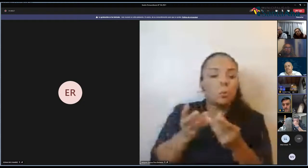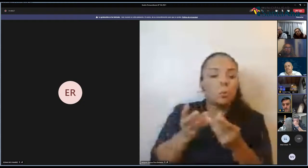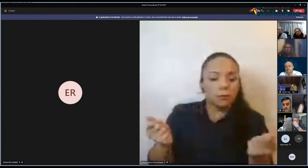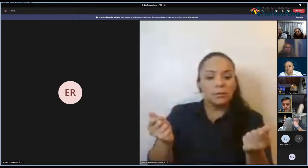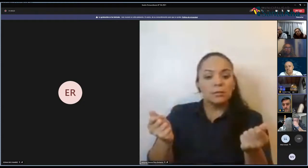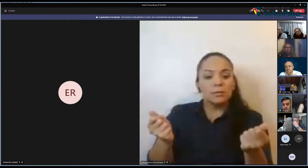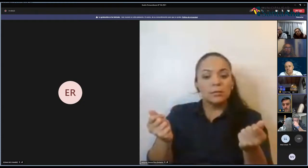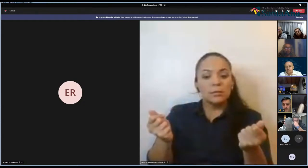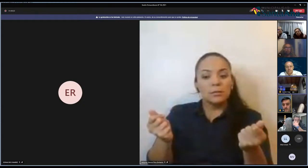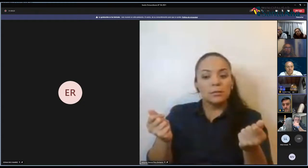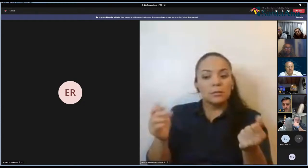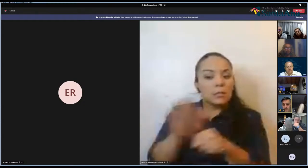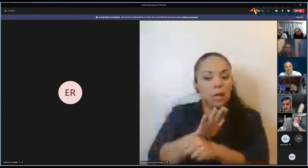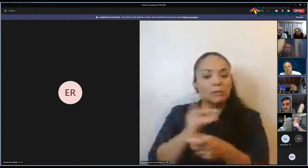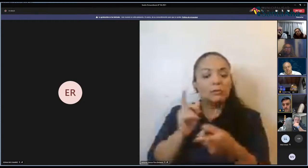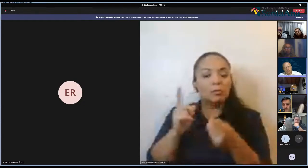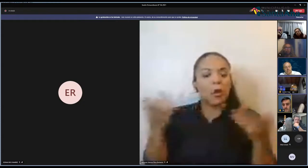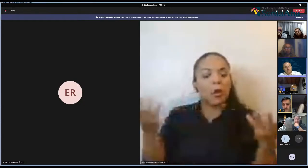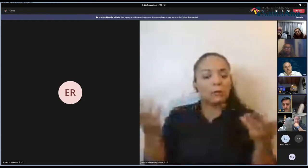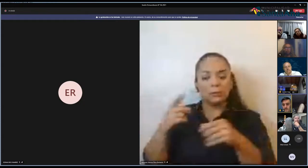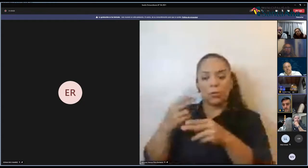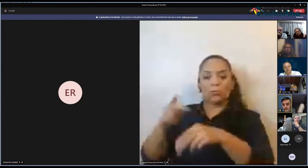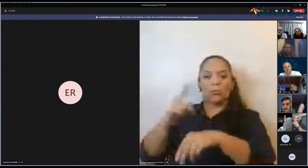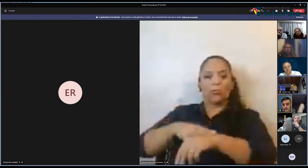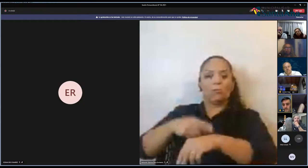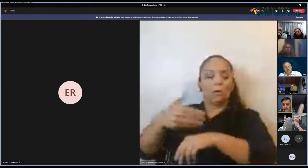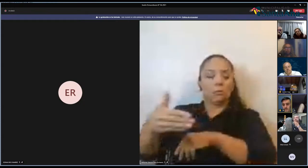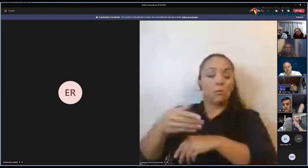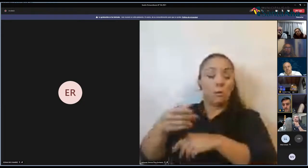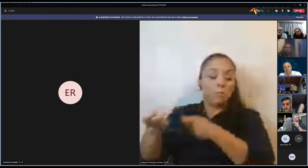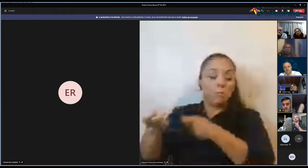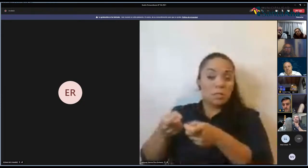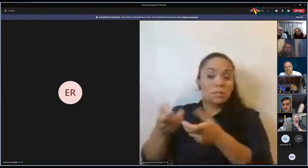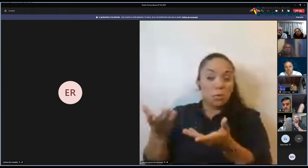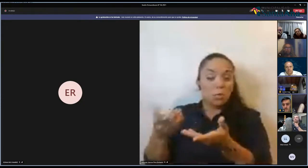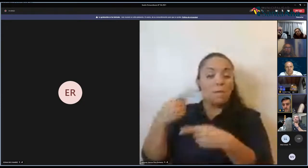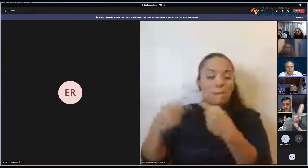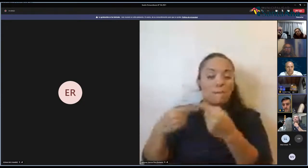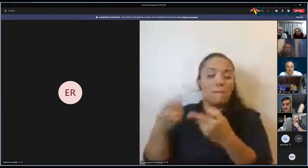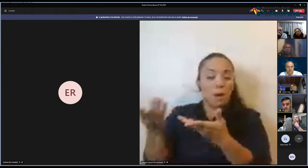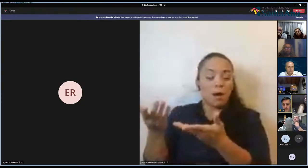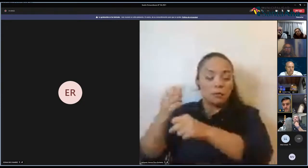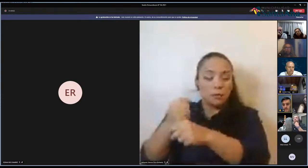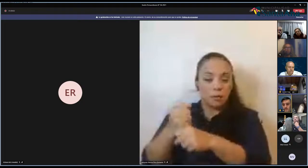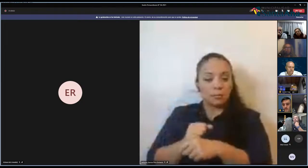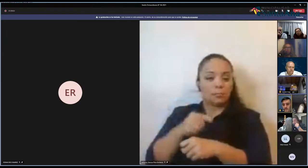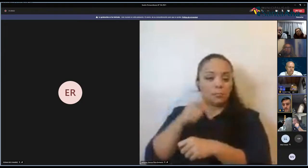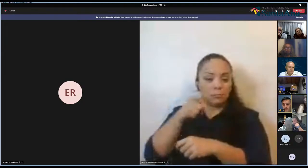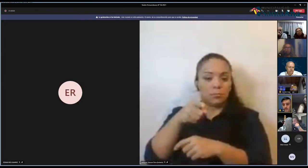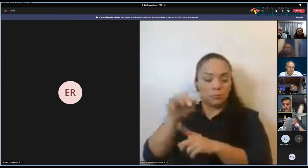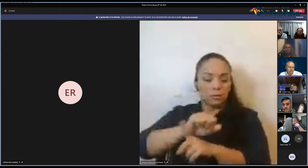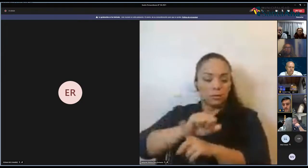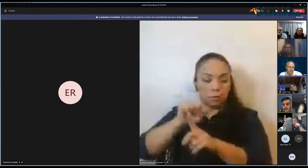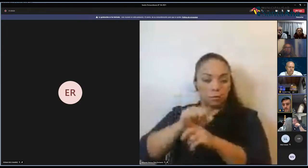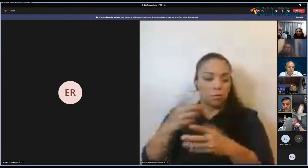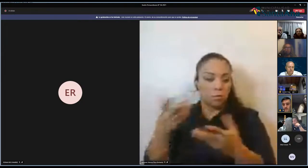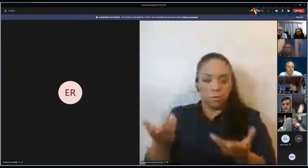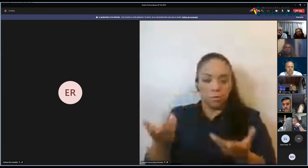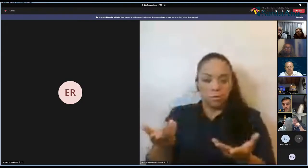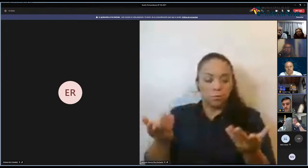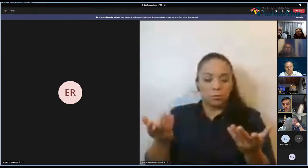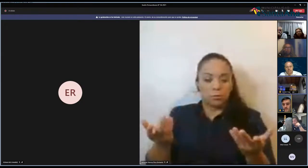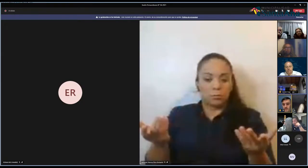integral a corto plazo la administración puede dar y brindar ante esta situación que que solar que no